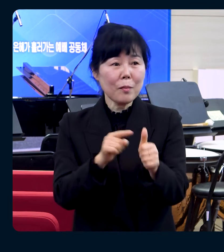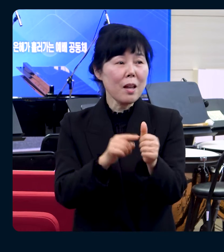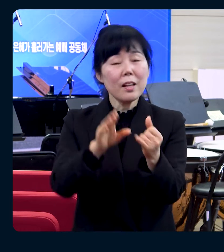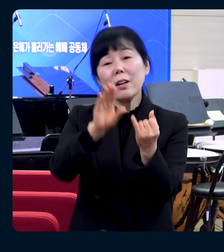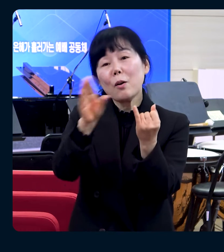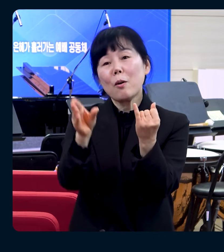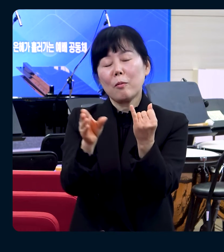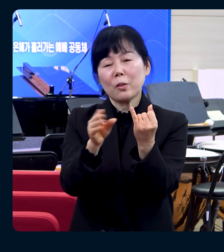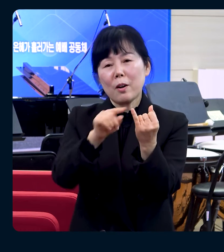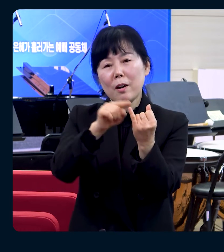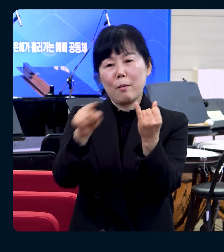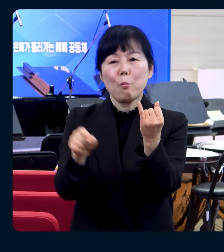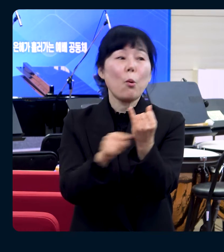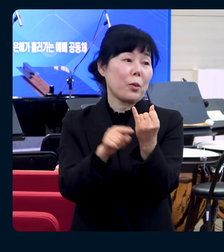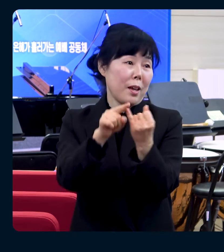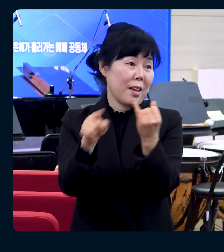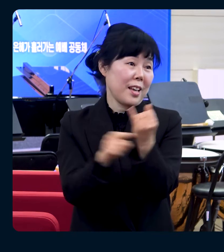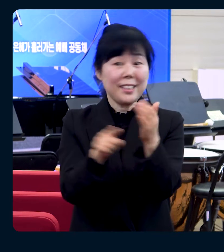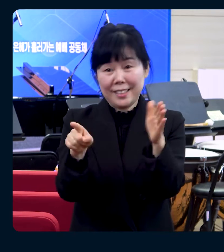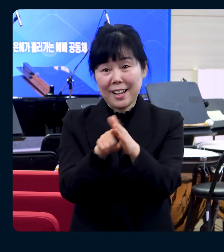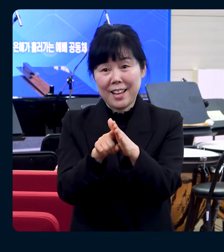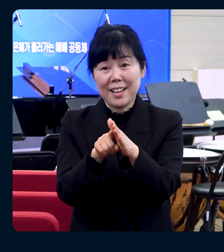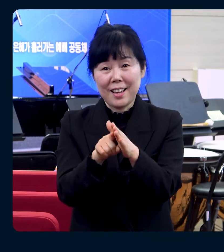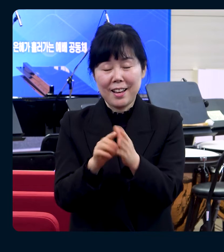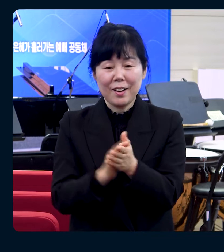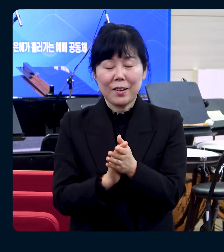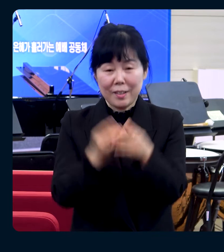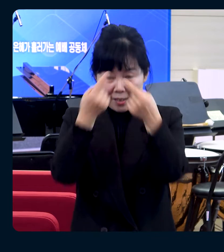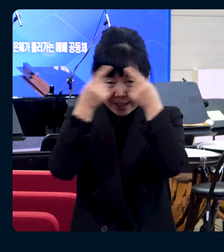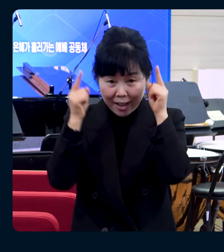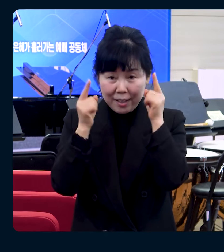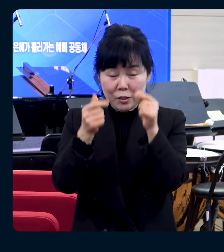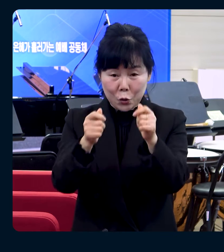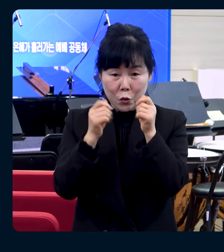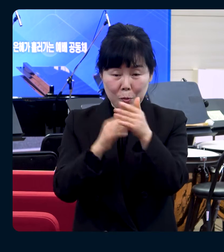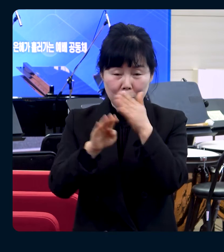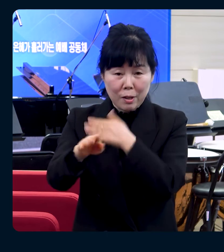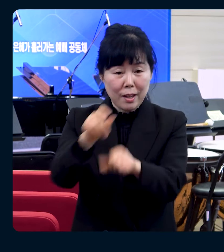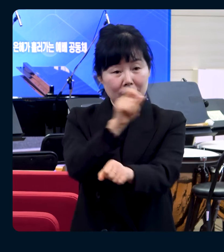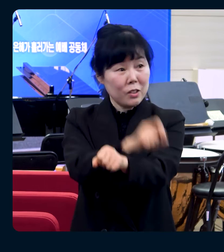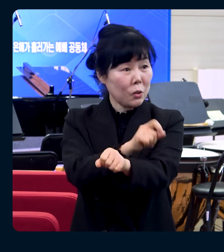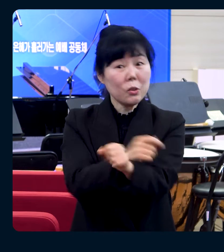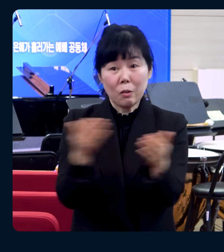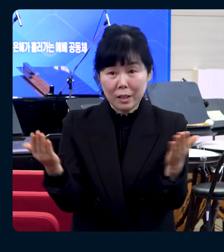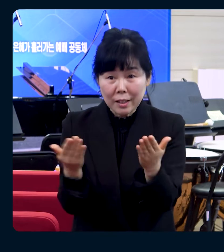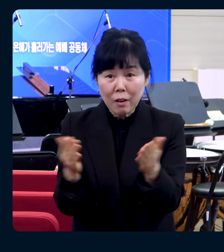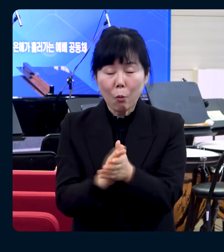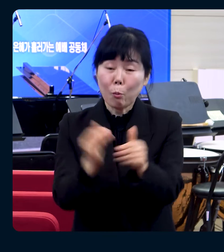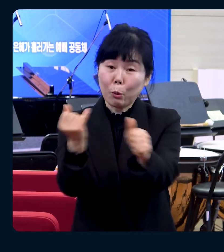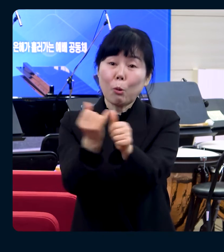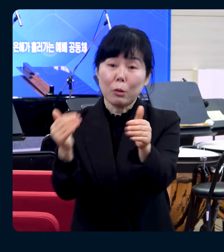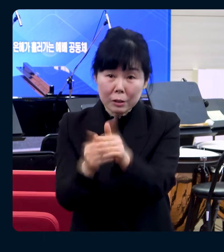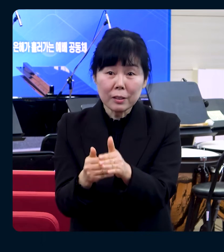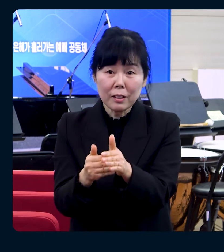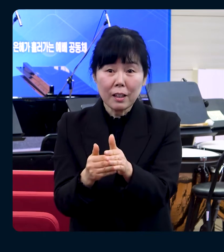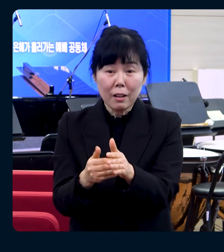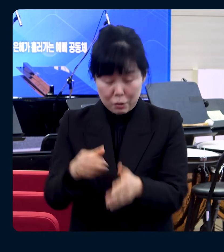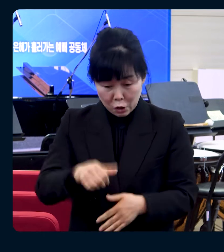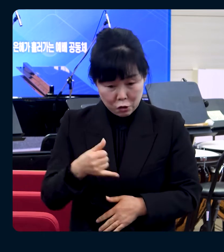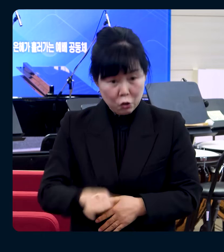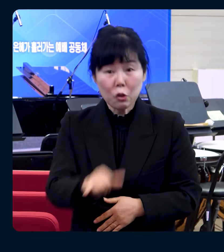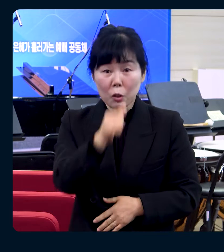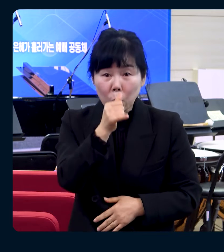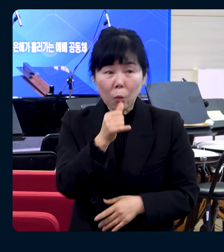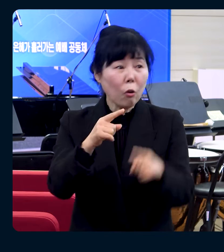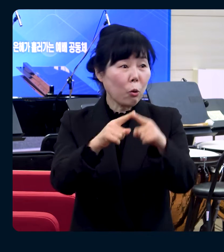모태신앙으로서 이제 대학 졸업하고 직장에 가서 직장 생활을 하고 또 결혼하고 아이도 있고 교회에서는